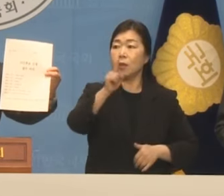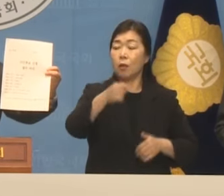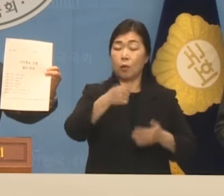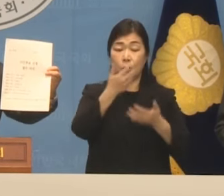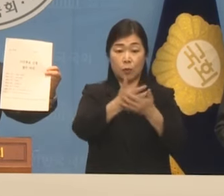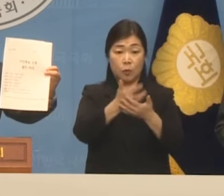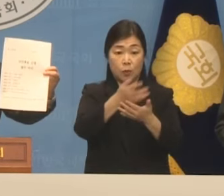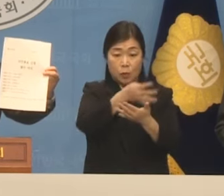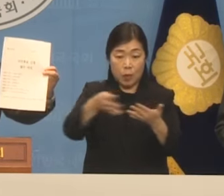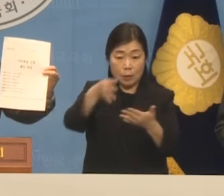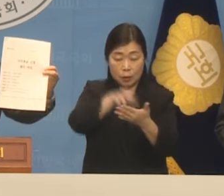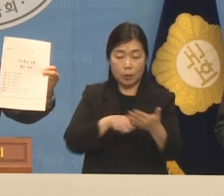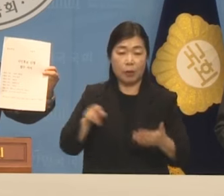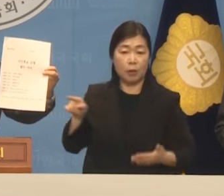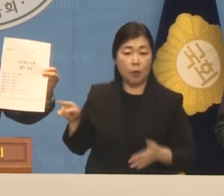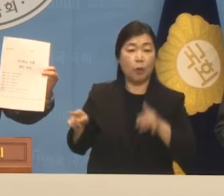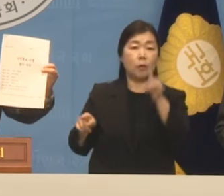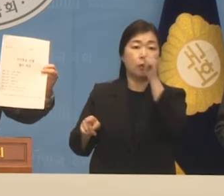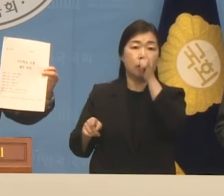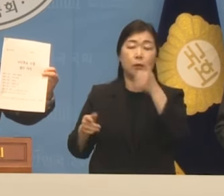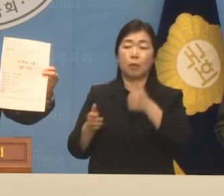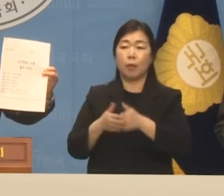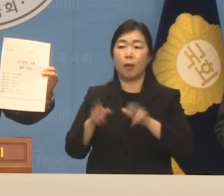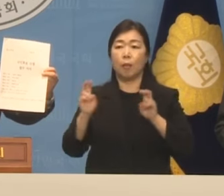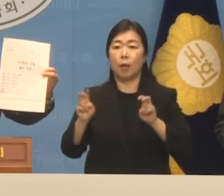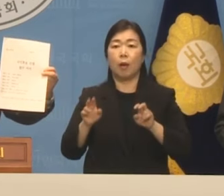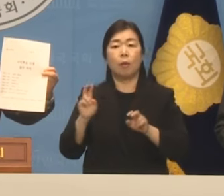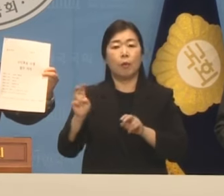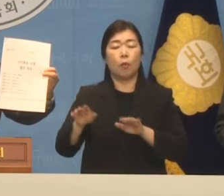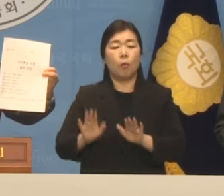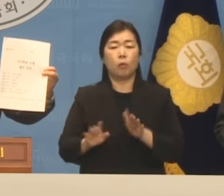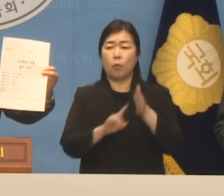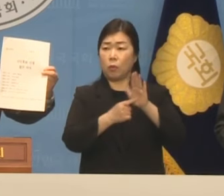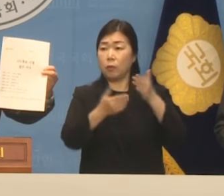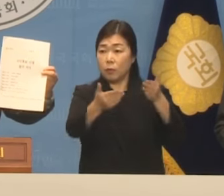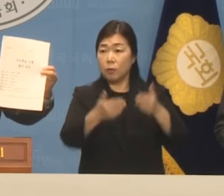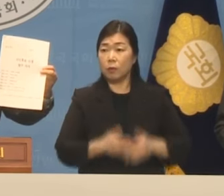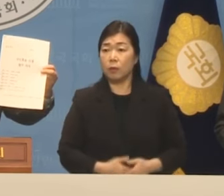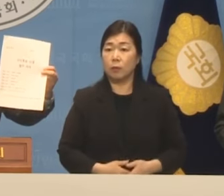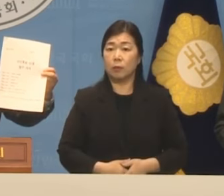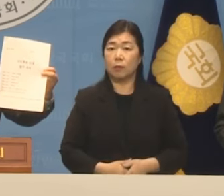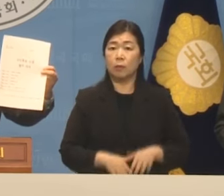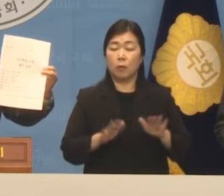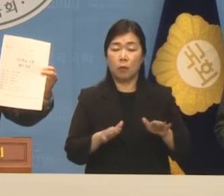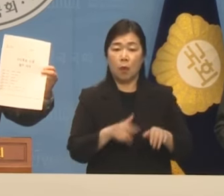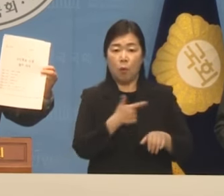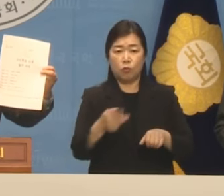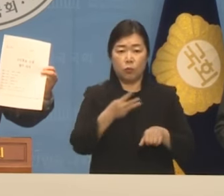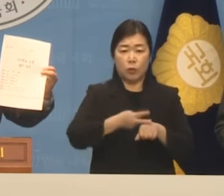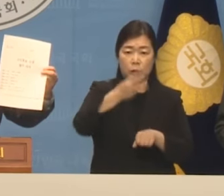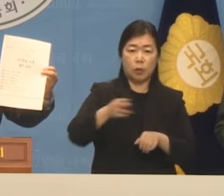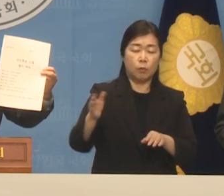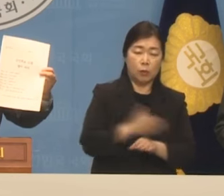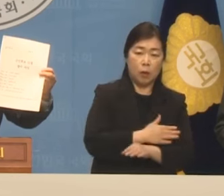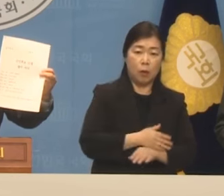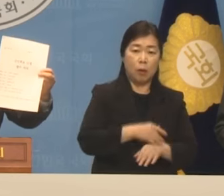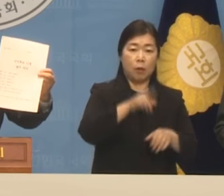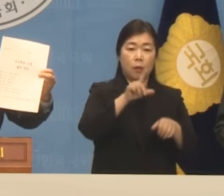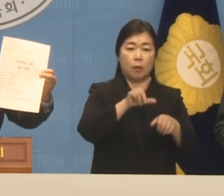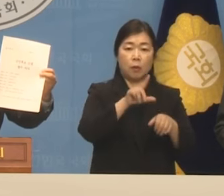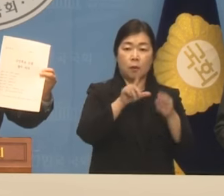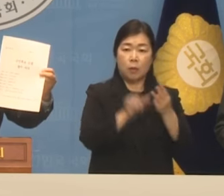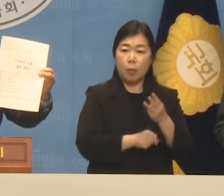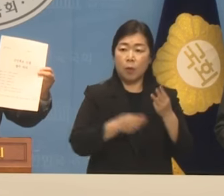서식 이 내용을 아마 지금 오늘 공개를 하기 때문에 오늘 3시부터 3월 3일